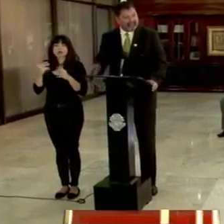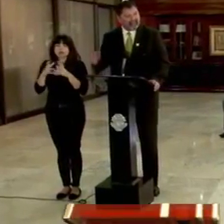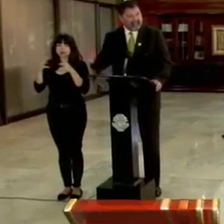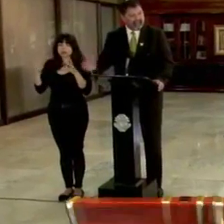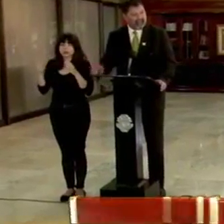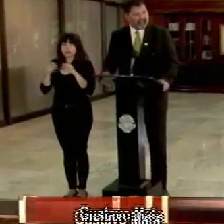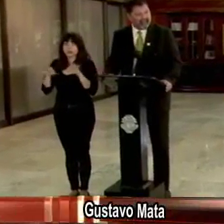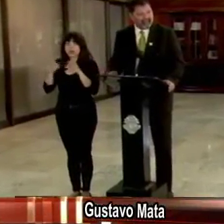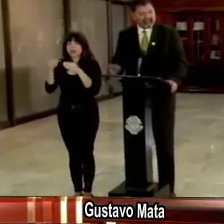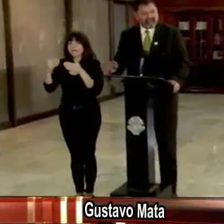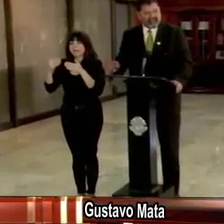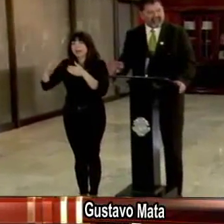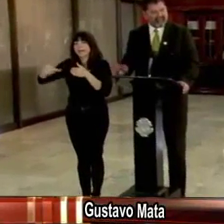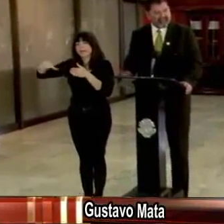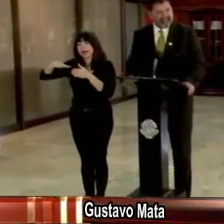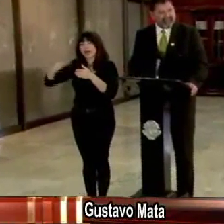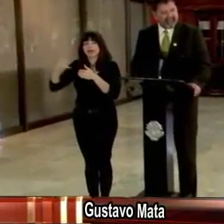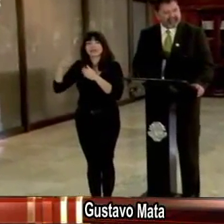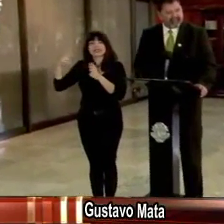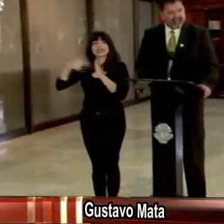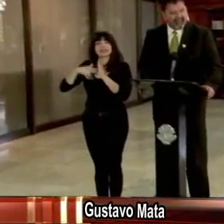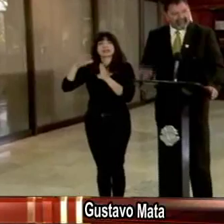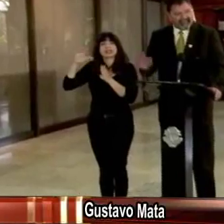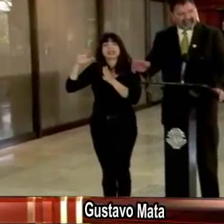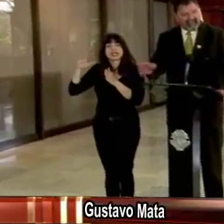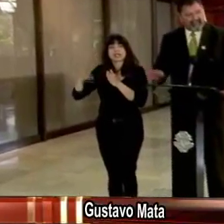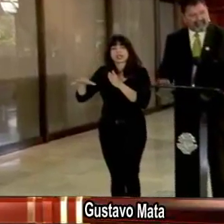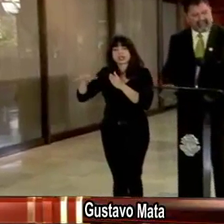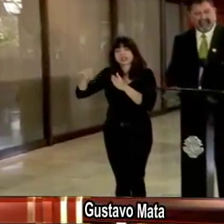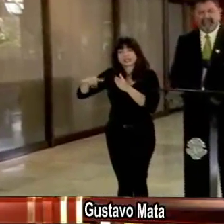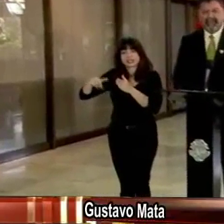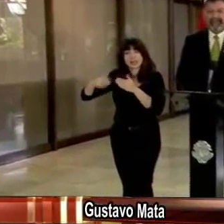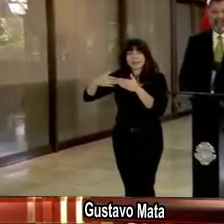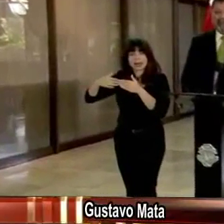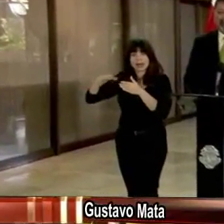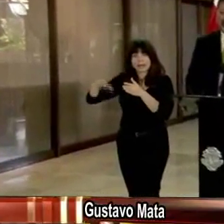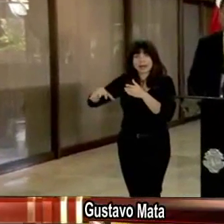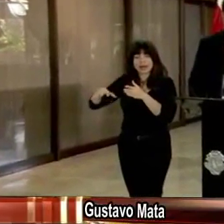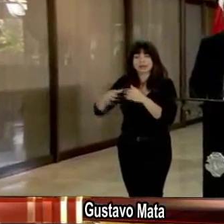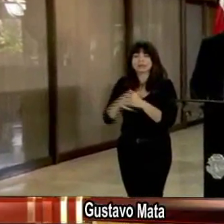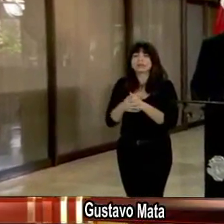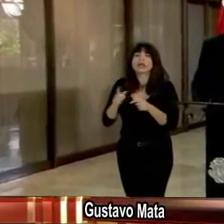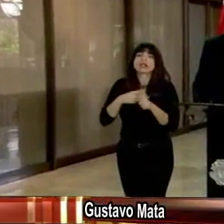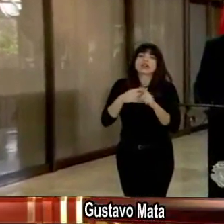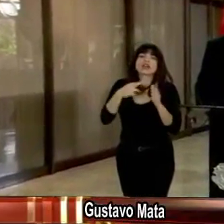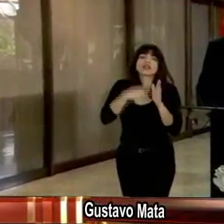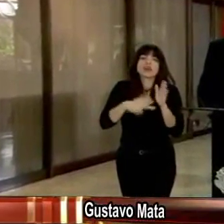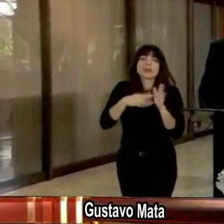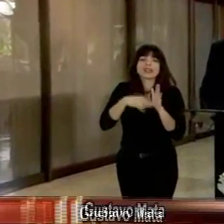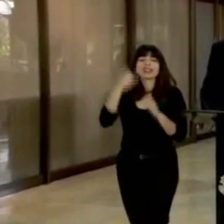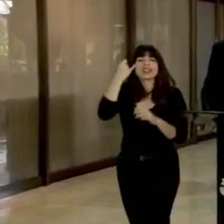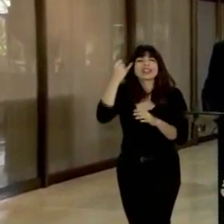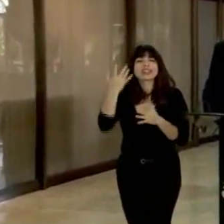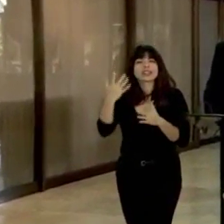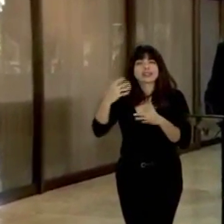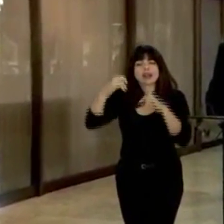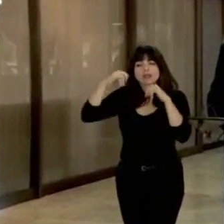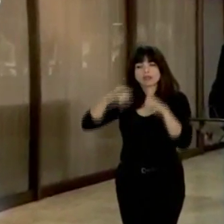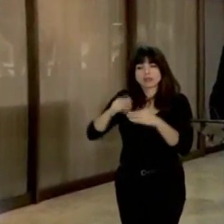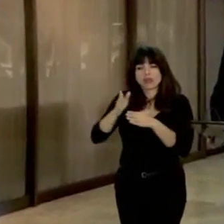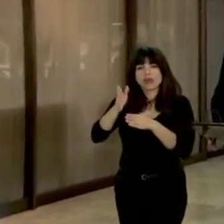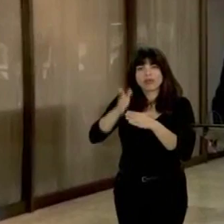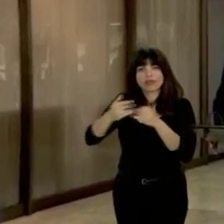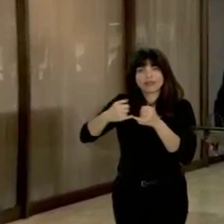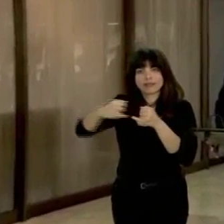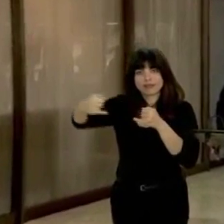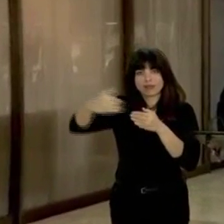importante también del lado panameño, aproximadamente entre 1.500 que ya están en Panamá. Bueno, repito, la idea es permanecer en la frontera,